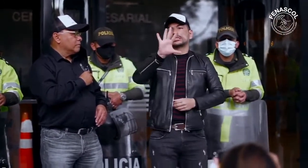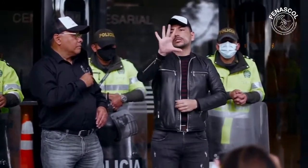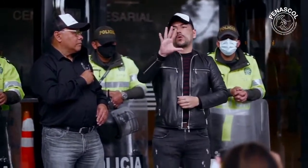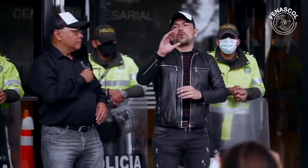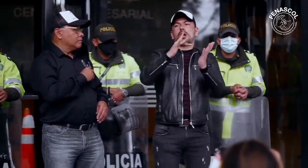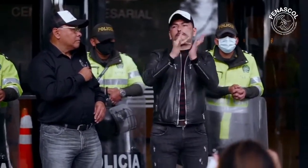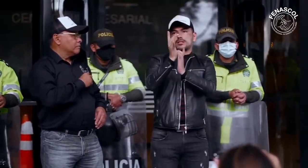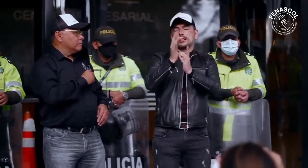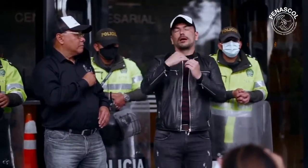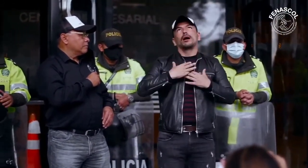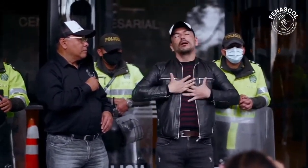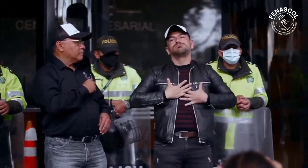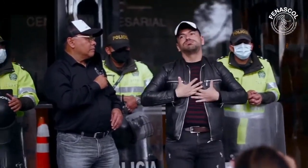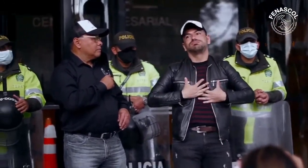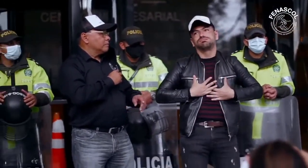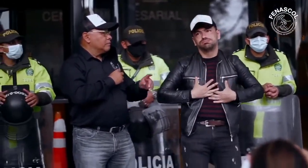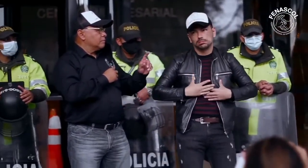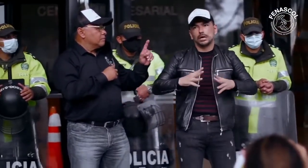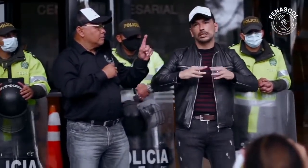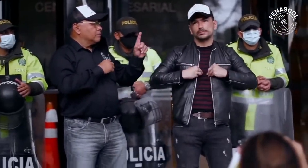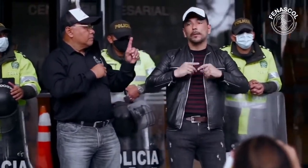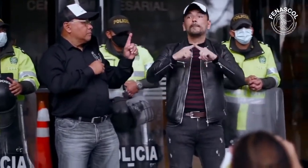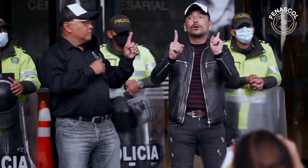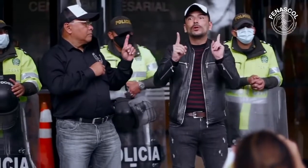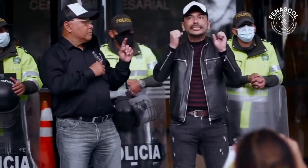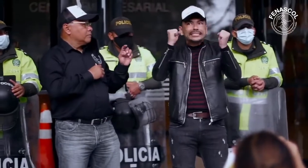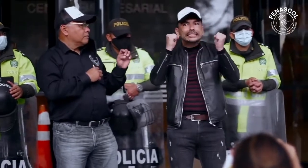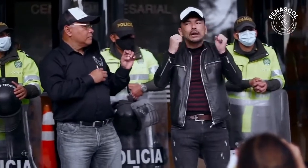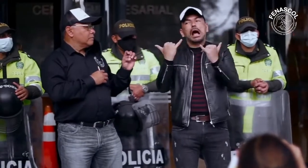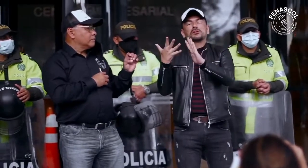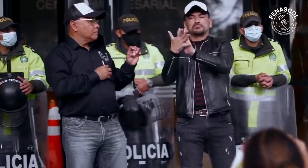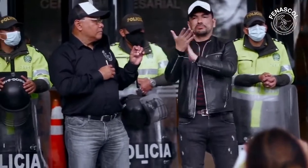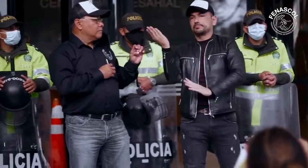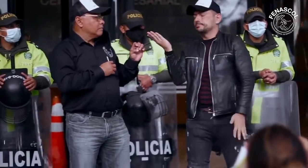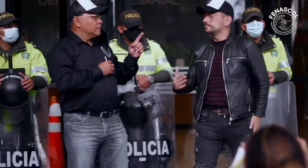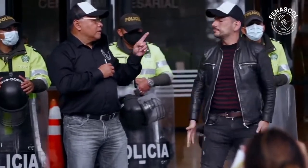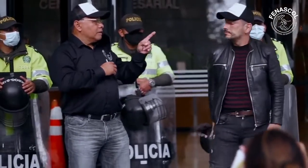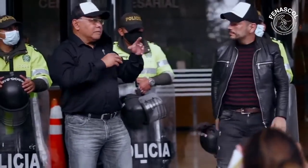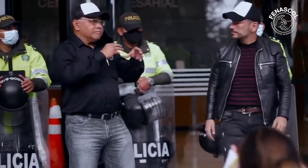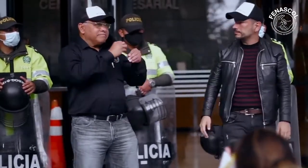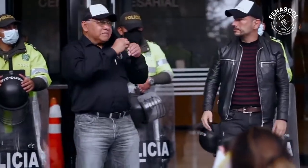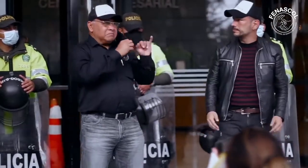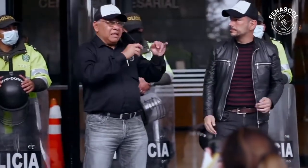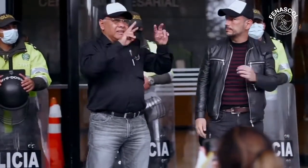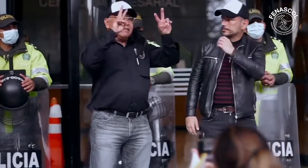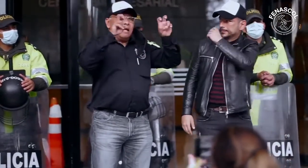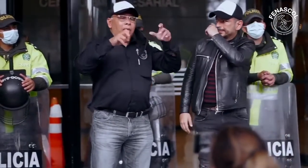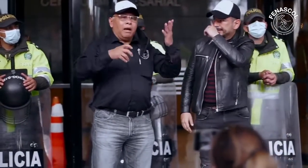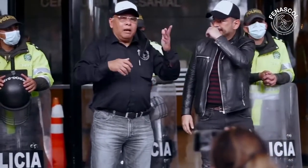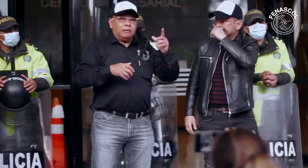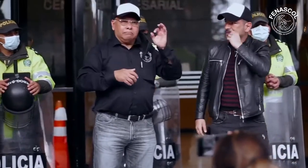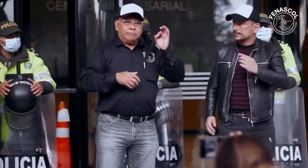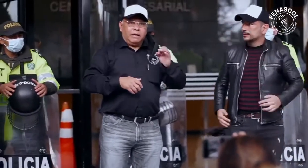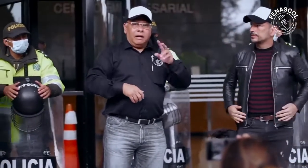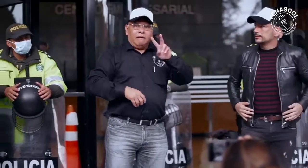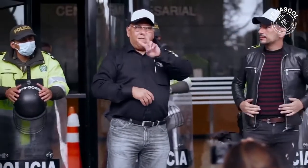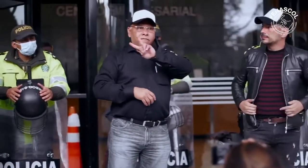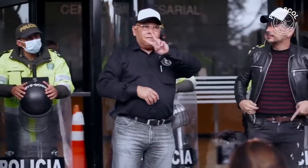abril, cosa que nos alivia muchísimo. Ahora, sobre la siguiente inquietud, Henry les va a comentar. Y es que además sobre esto,